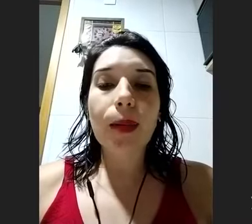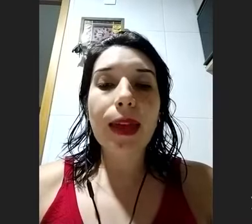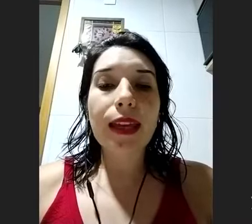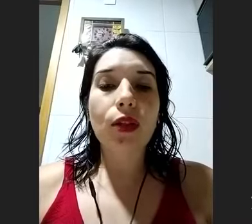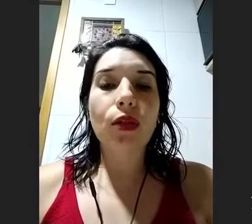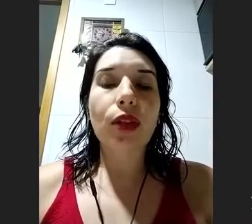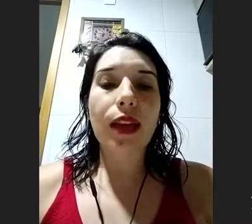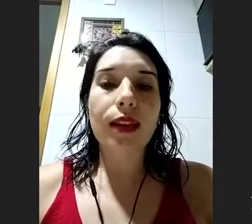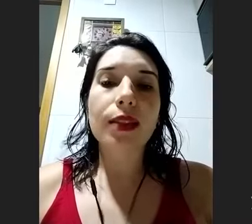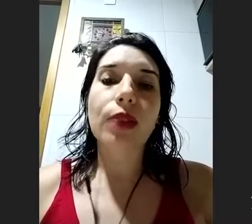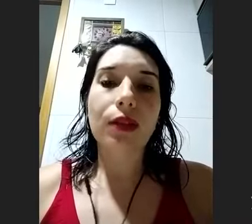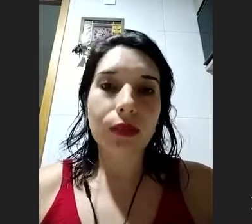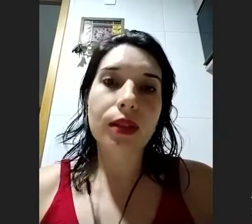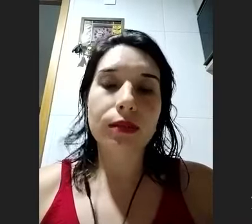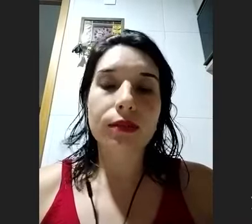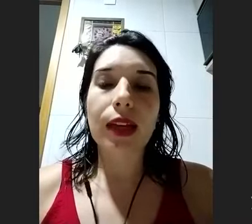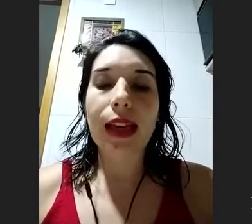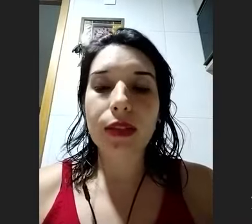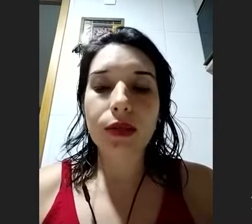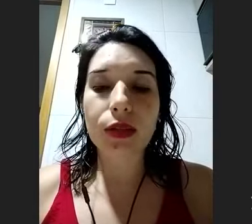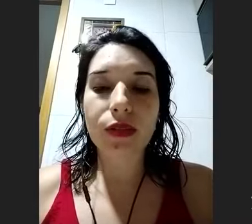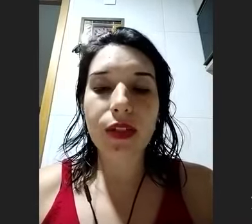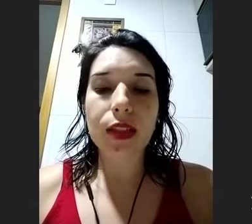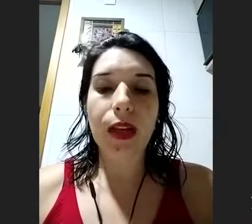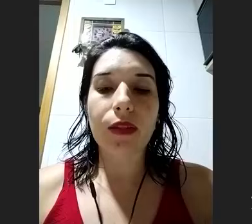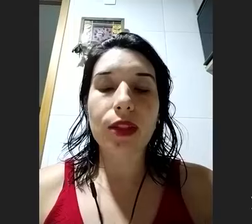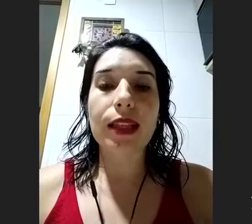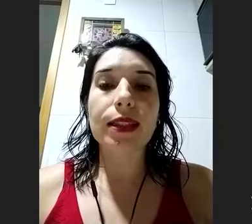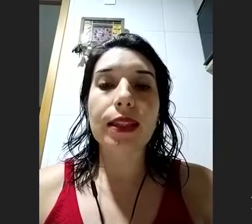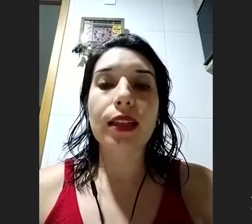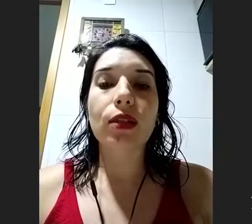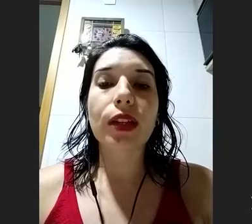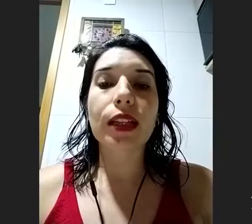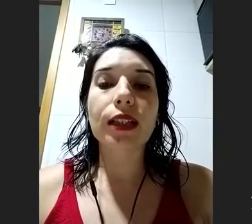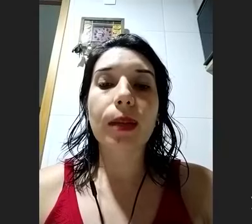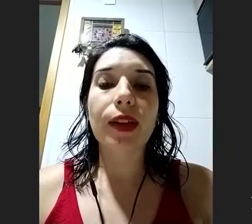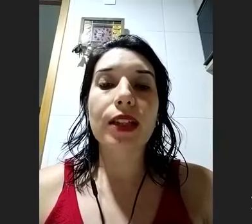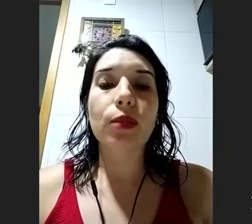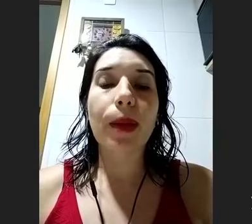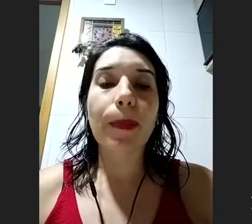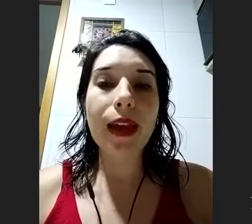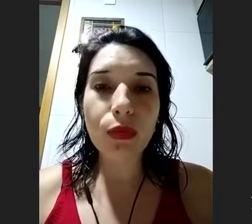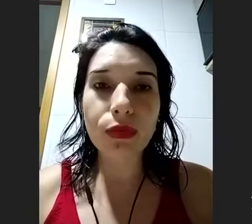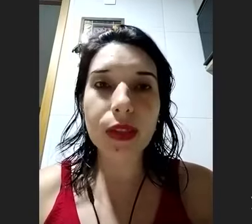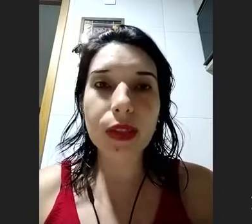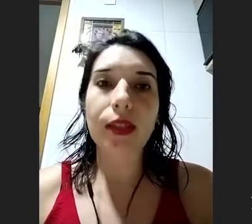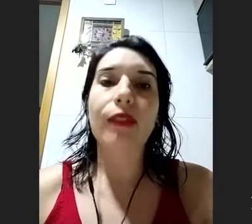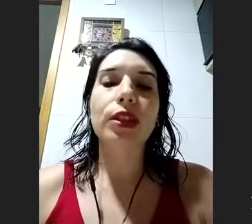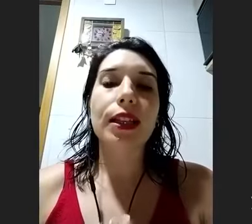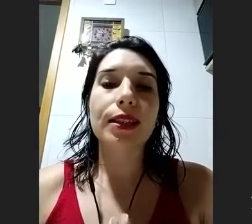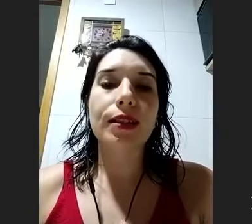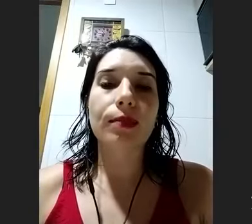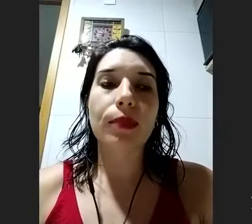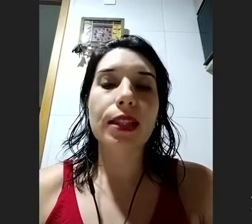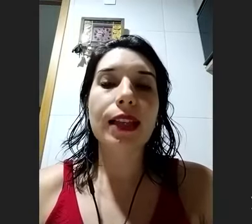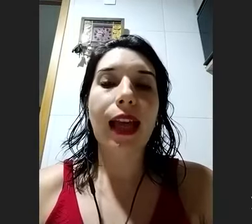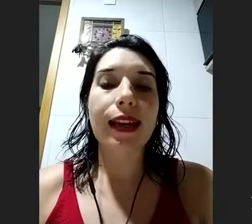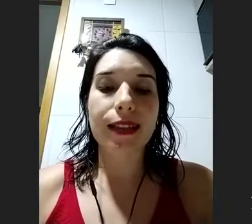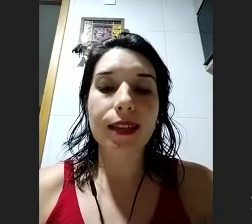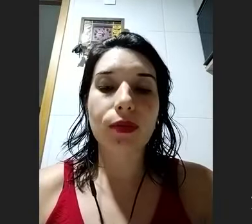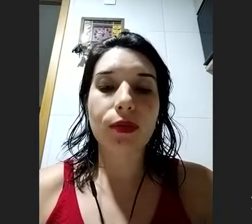E também, isso é um relato, né, que eu estou fazendo para vocês. E eu queria também fazer uma pergunta. Vocês